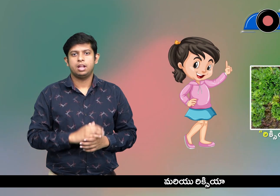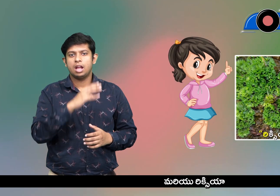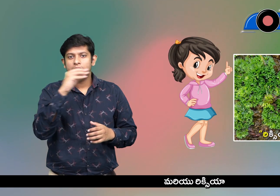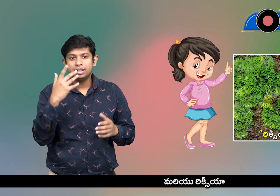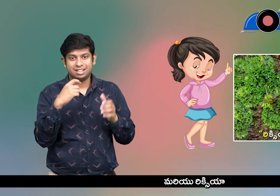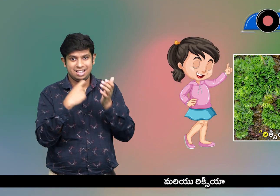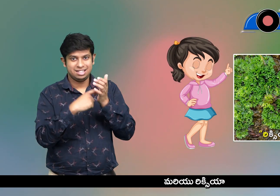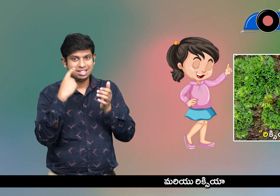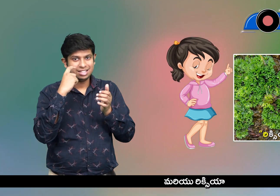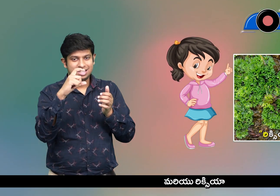మరియు రికియా.